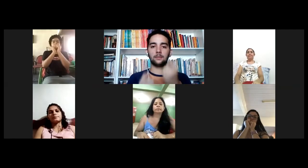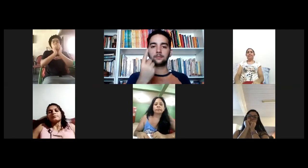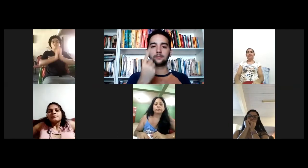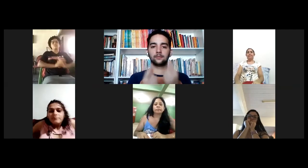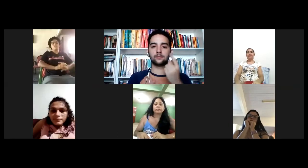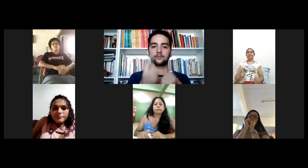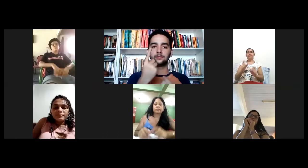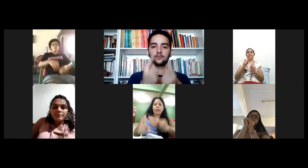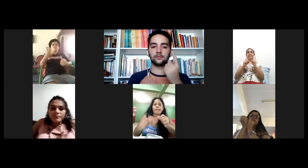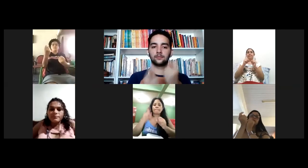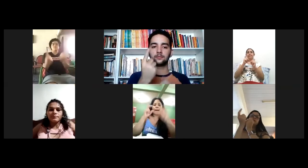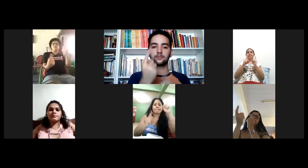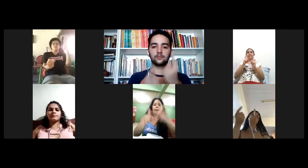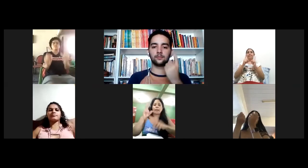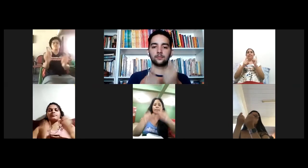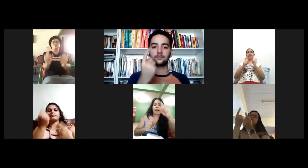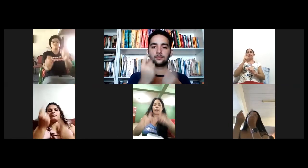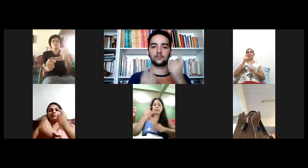pipoca,